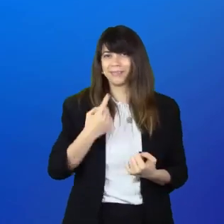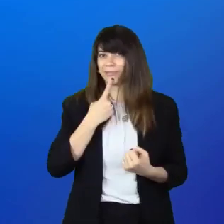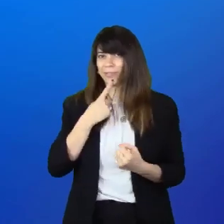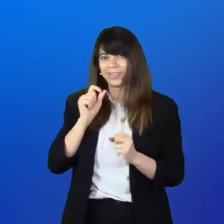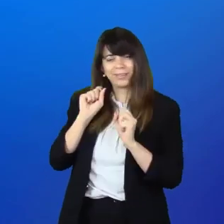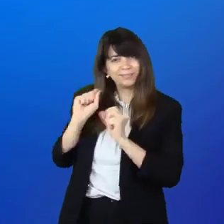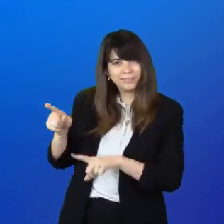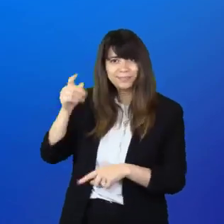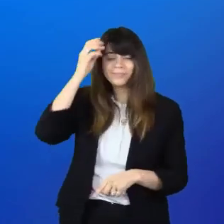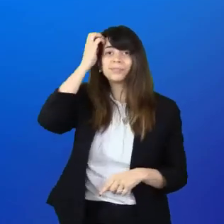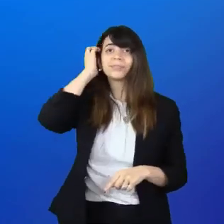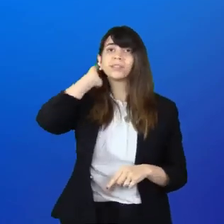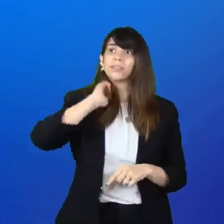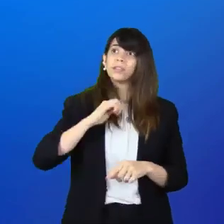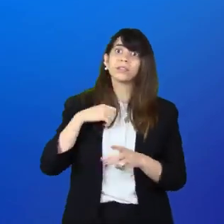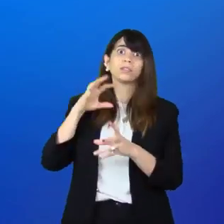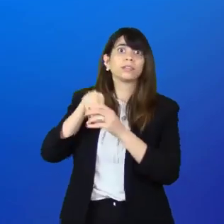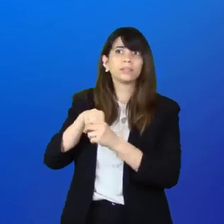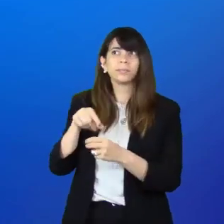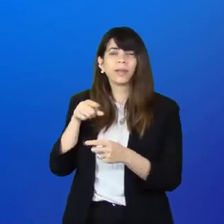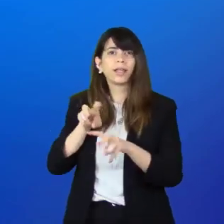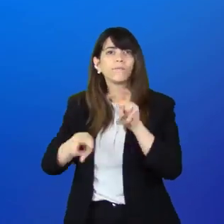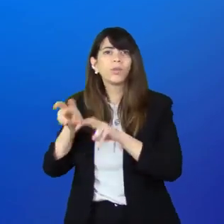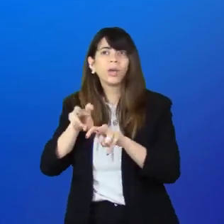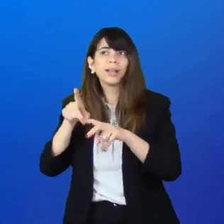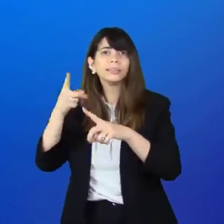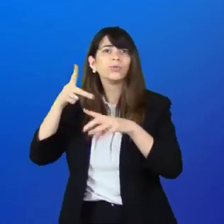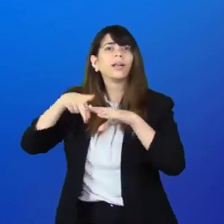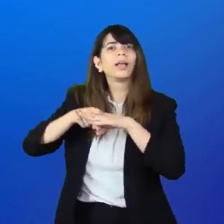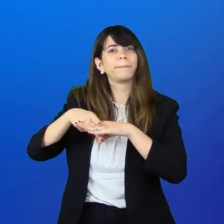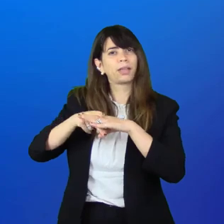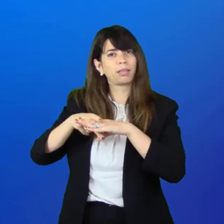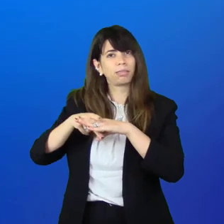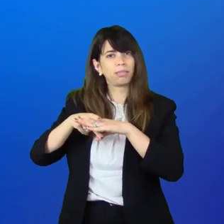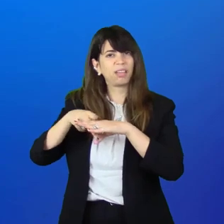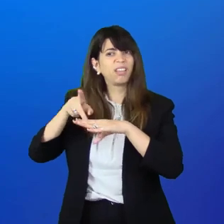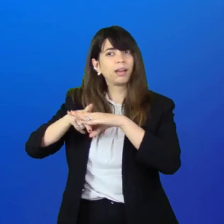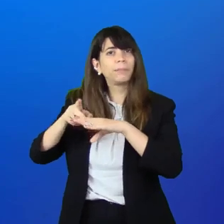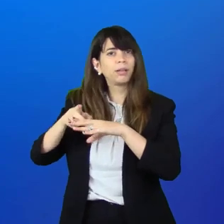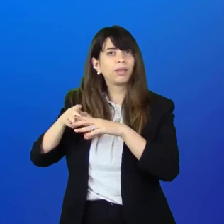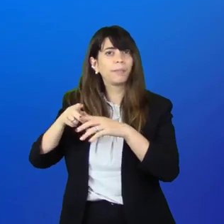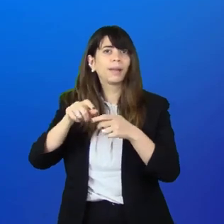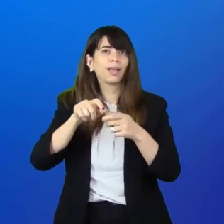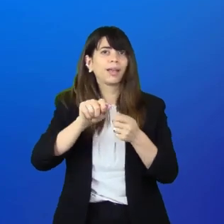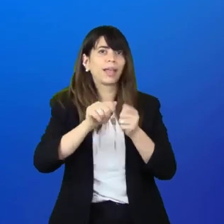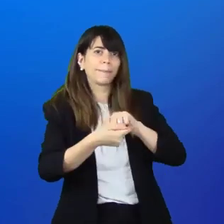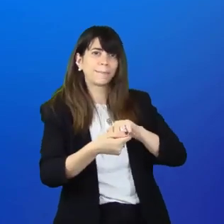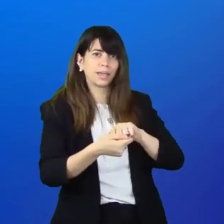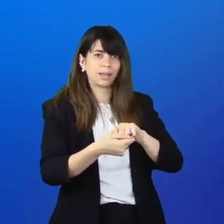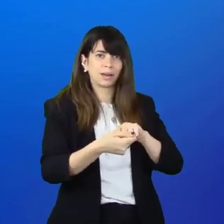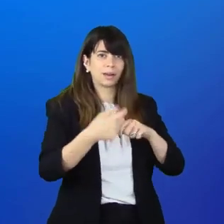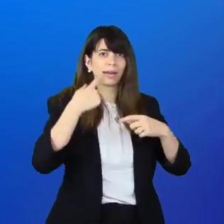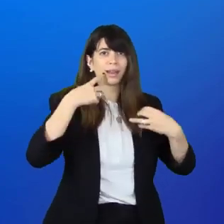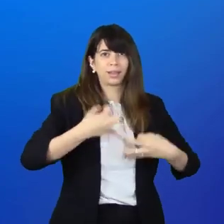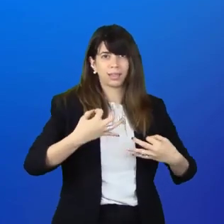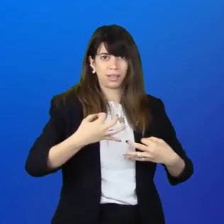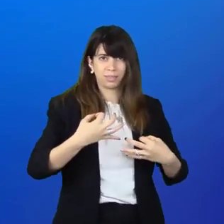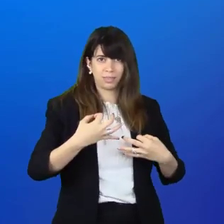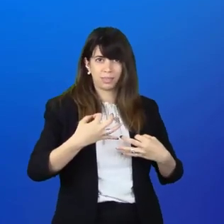la política siempre fue parte de mi vida, que mi familia está muy en contacto con la política y yo busco en este ámbito de la política herramientas que ayuden a